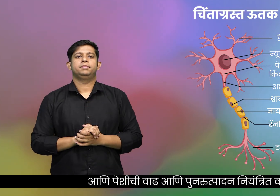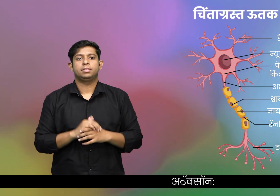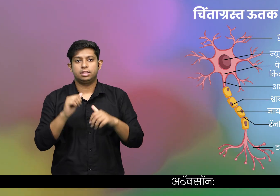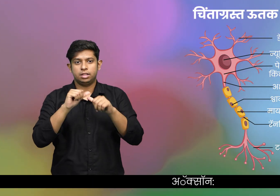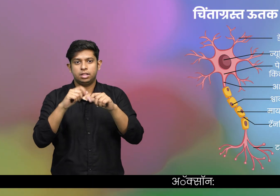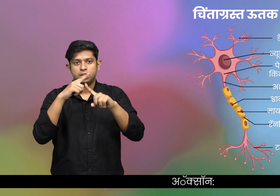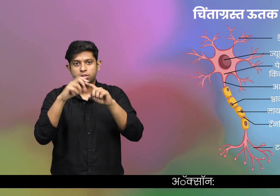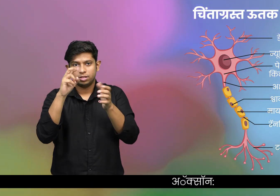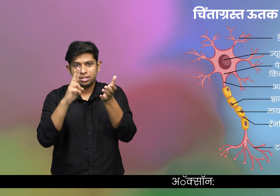ॲक्सॉन